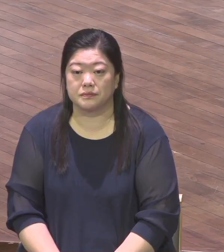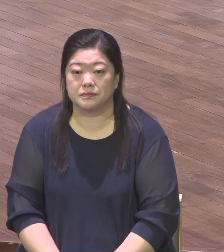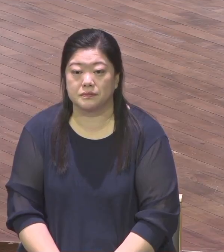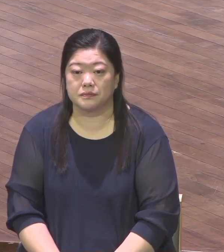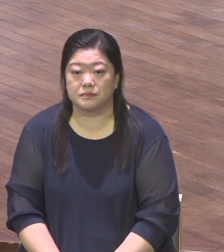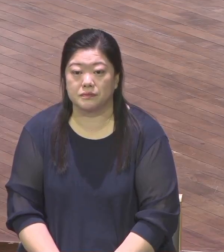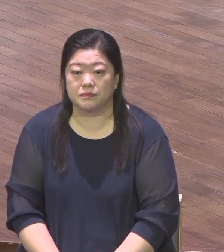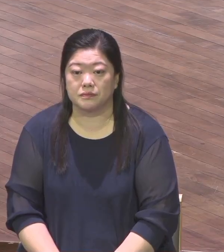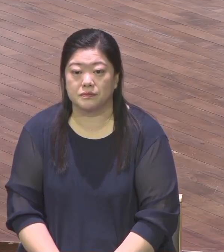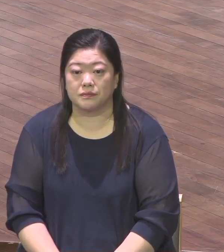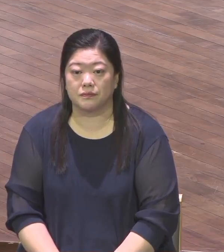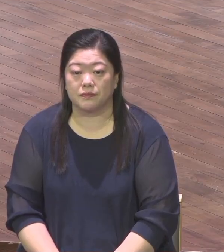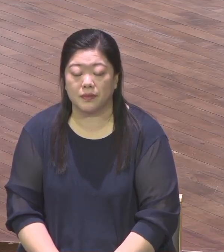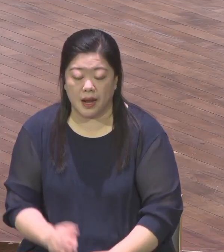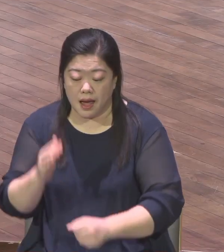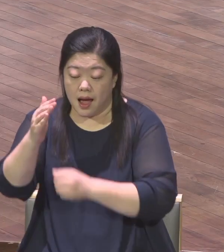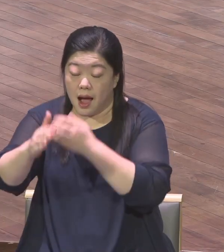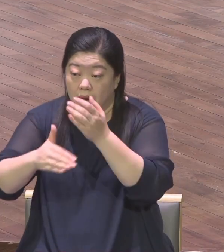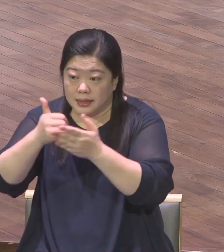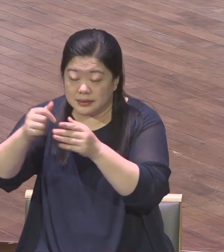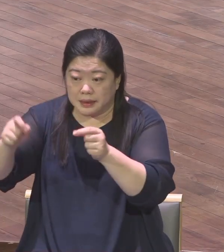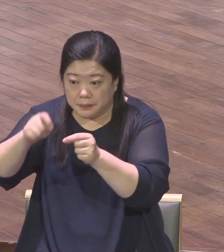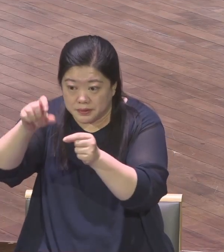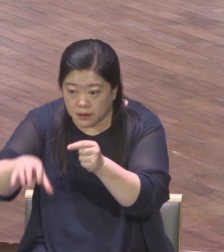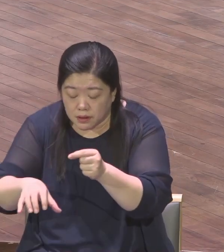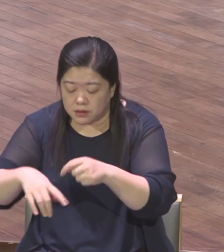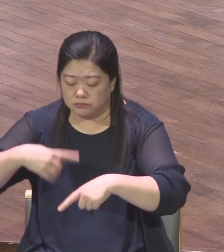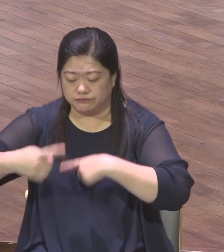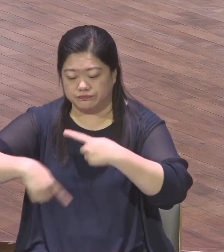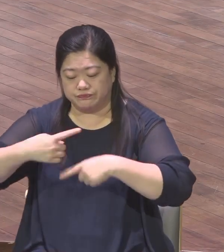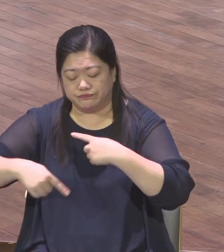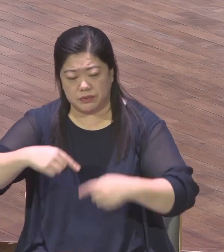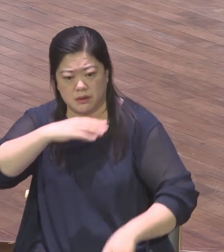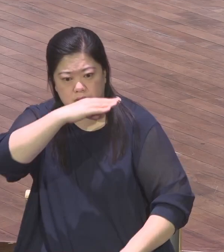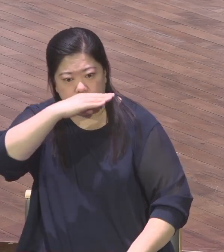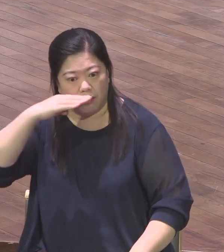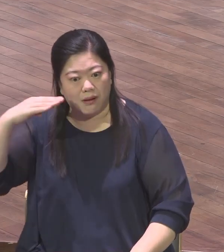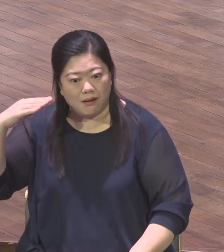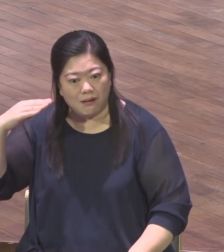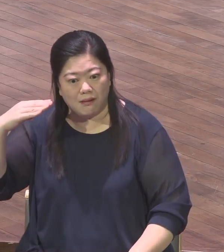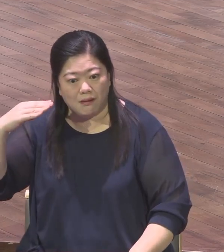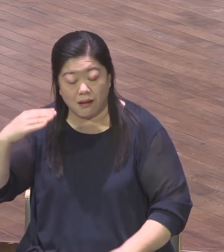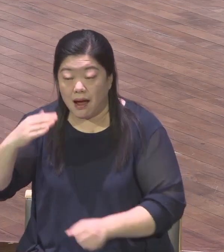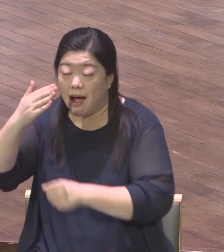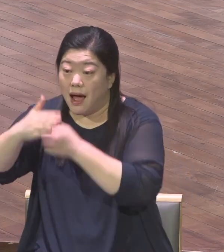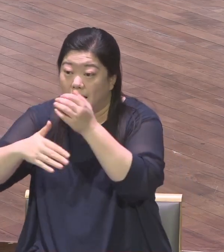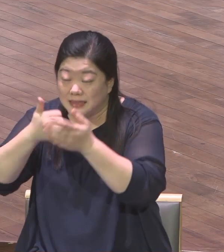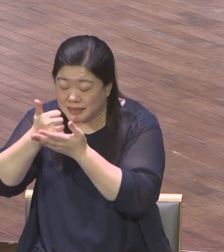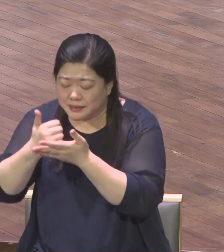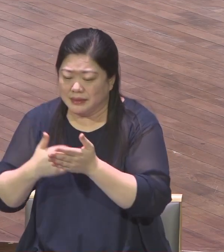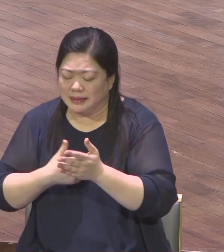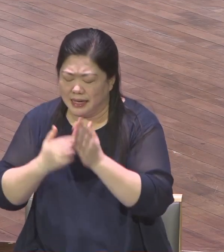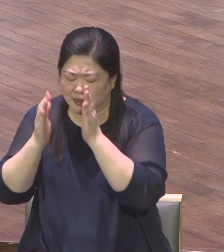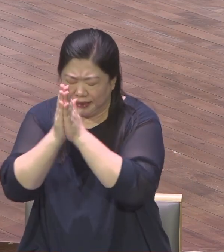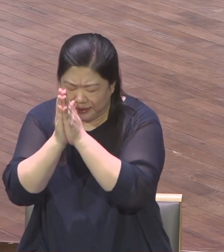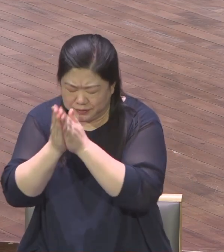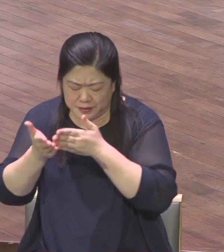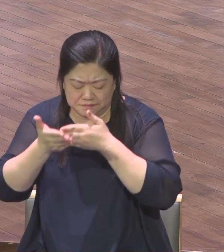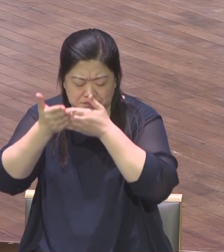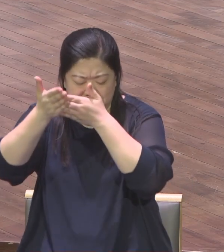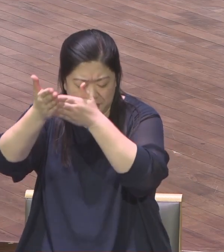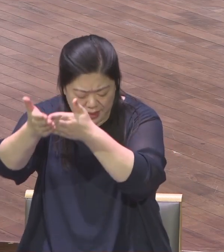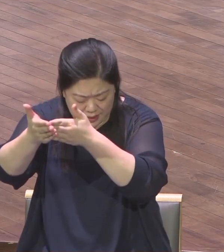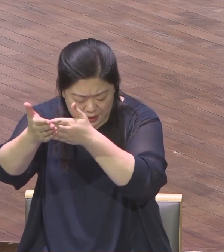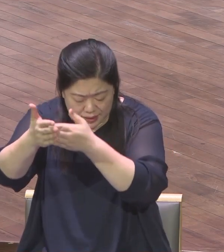불변의 진리지요. 하나님 앞에서 그렇게 하나님의 말씀에 대해서 순종하는